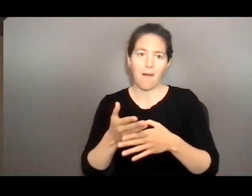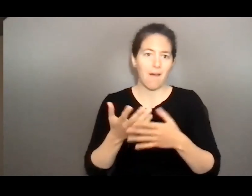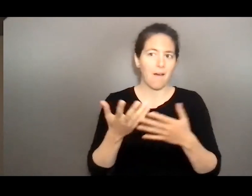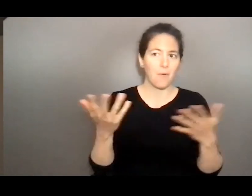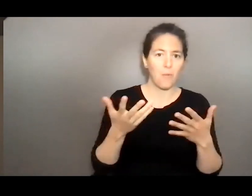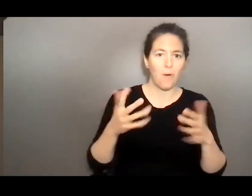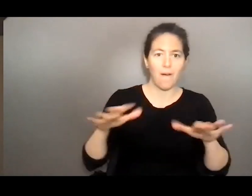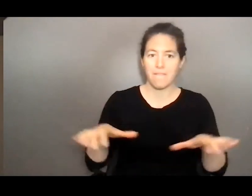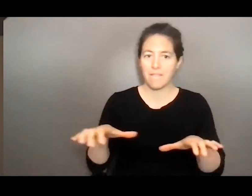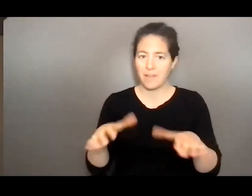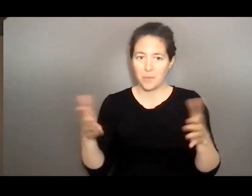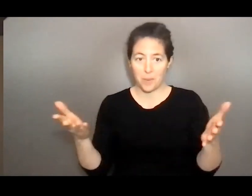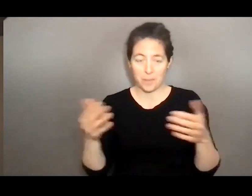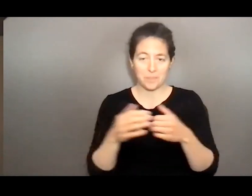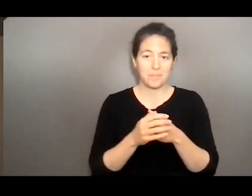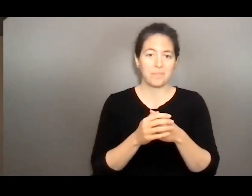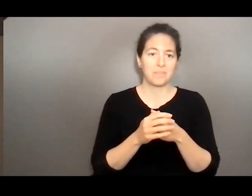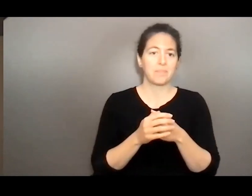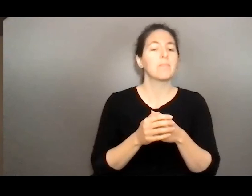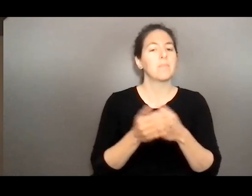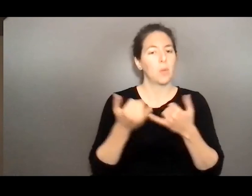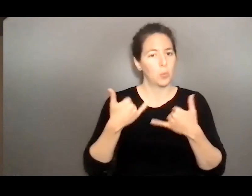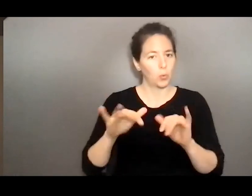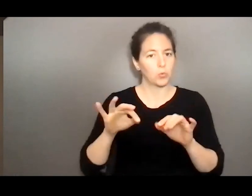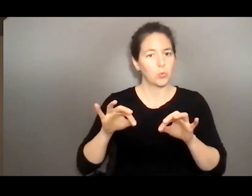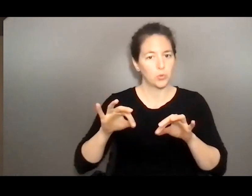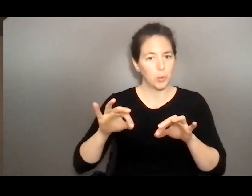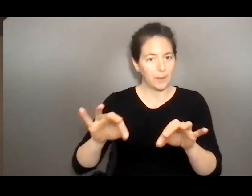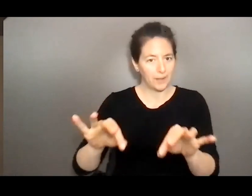alors, on va continuer à semer maintenant